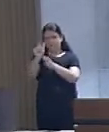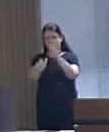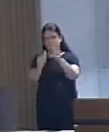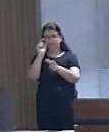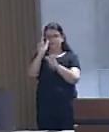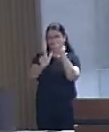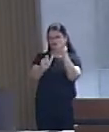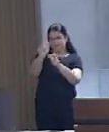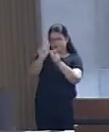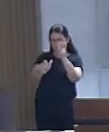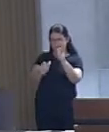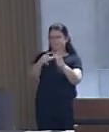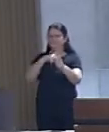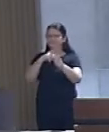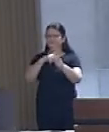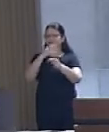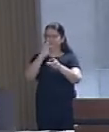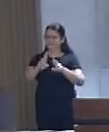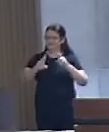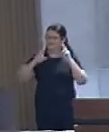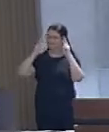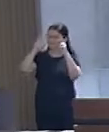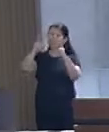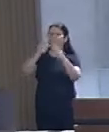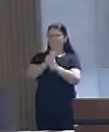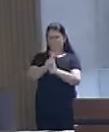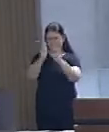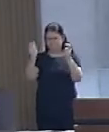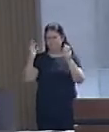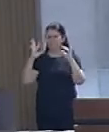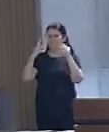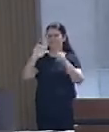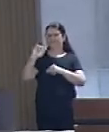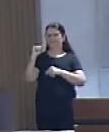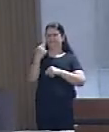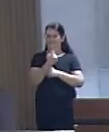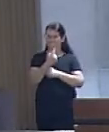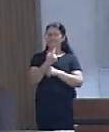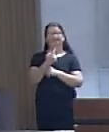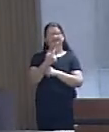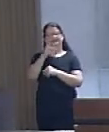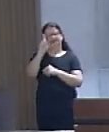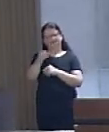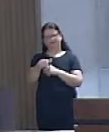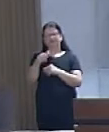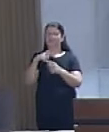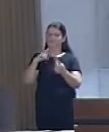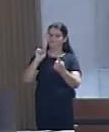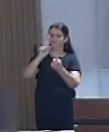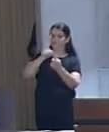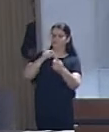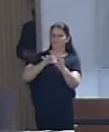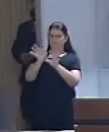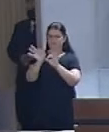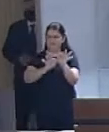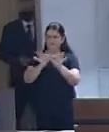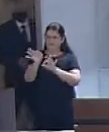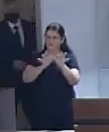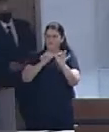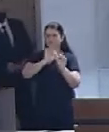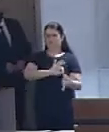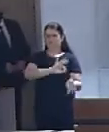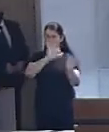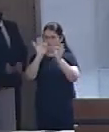que têm, né, uma esperança muito grande em todos nós, seja em relação a organizar